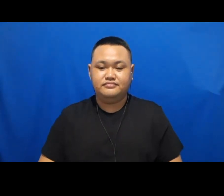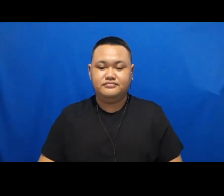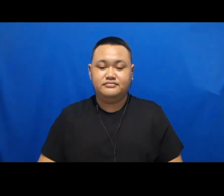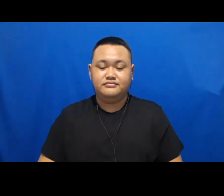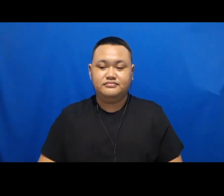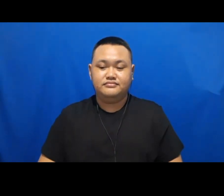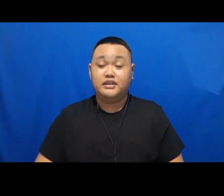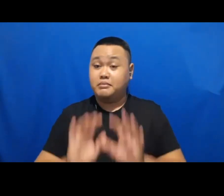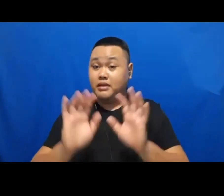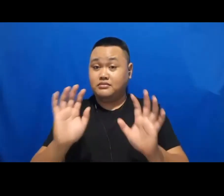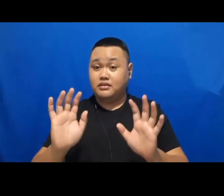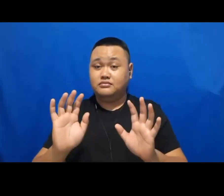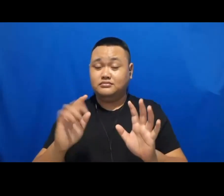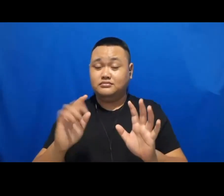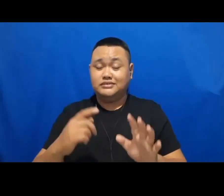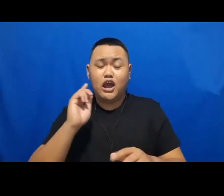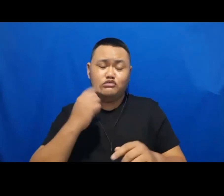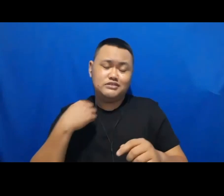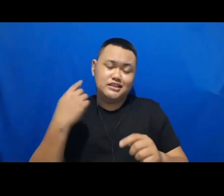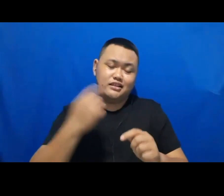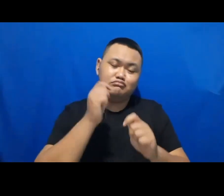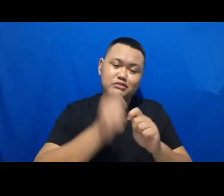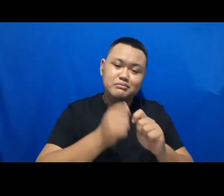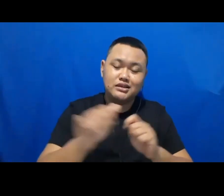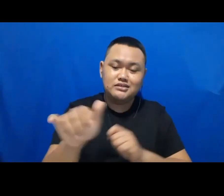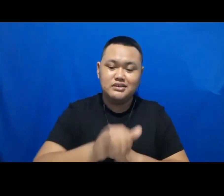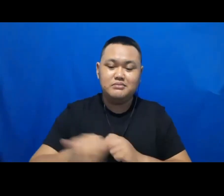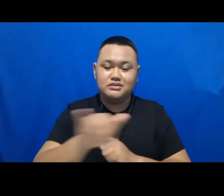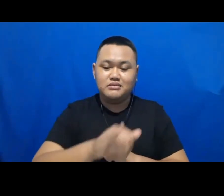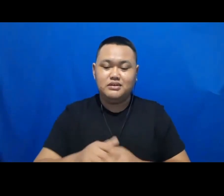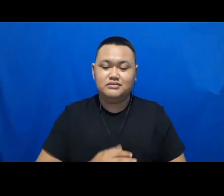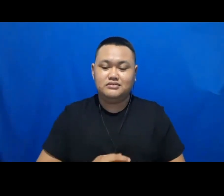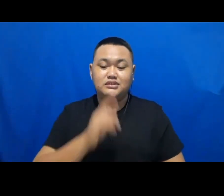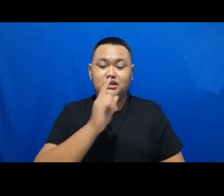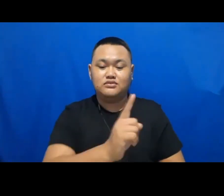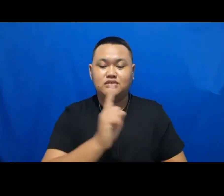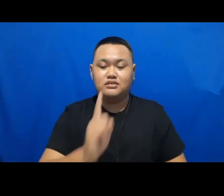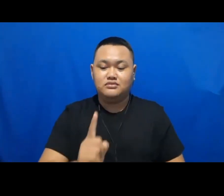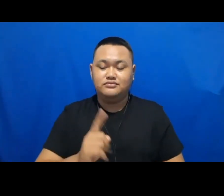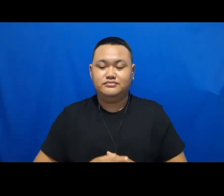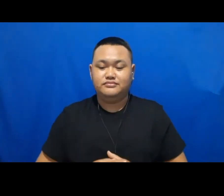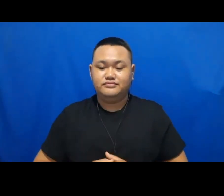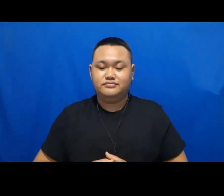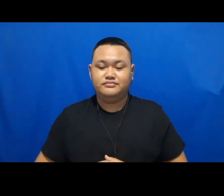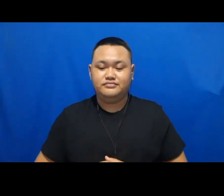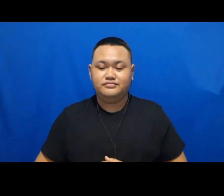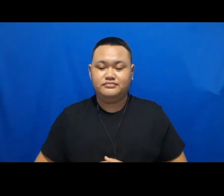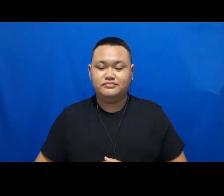karakteristik itu kebanyakan perempuan, gitu. Kenapa? Karena perempuan itu didorong sekarang ini bias gendernya adalah